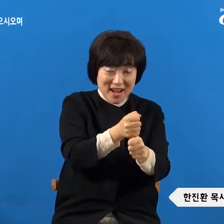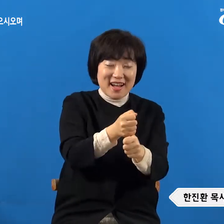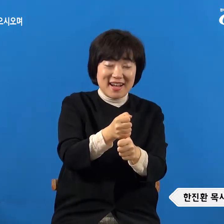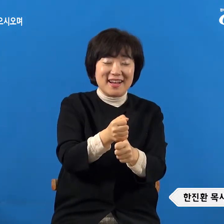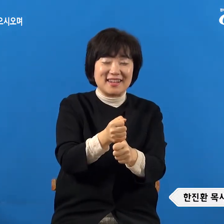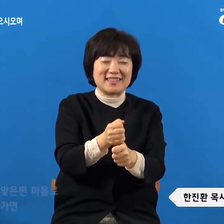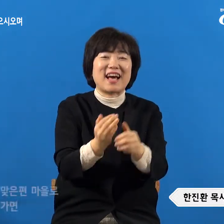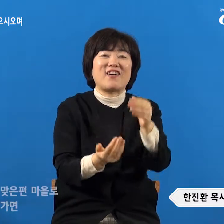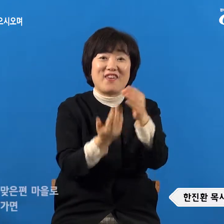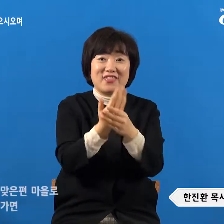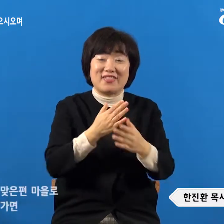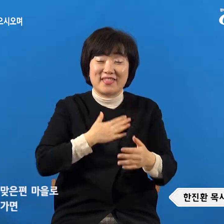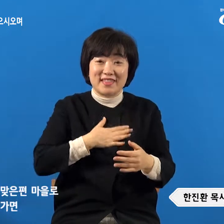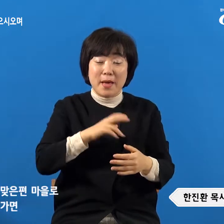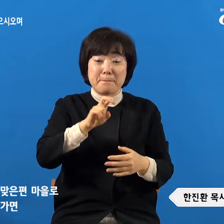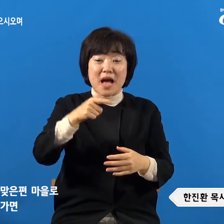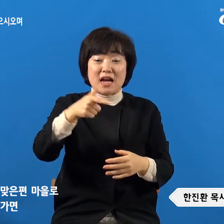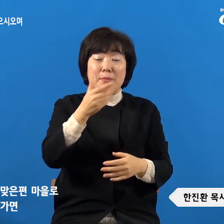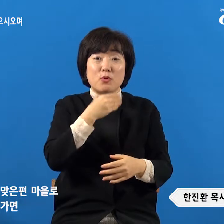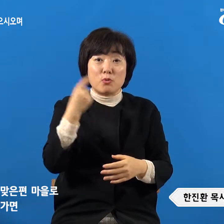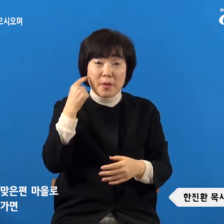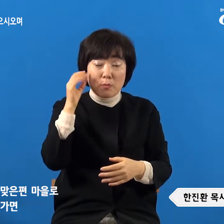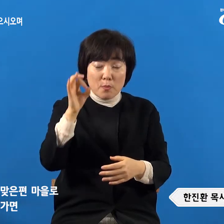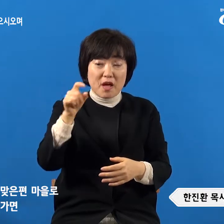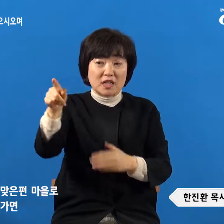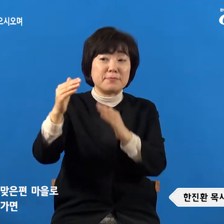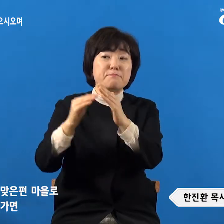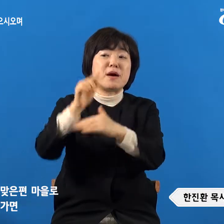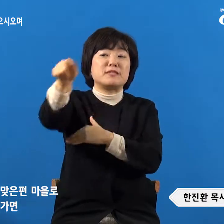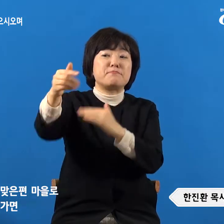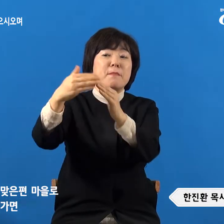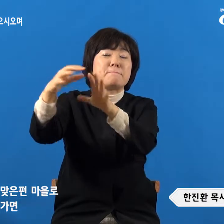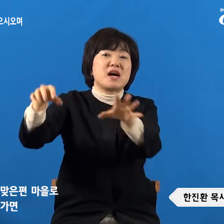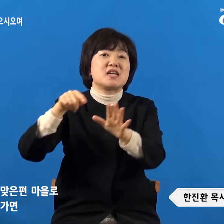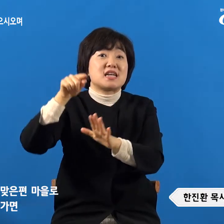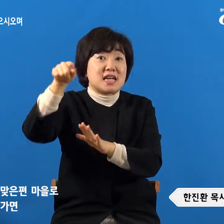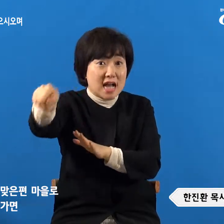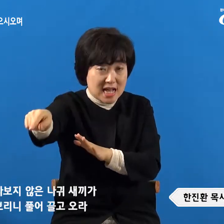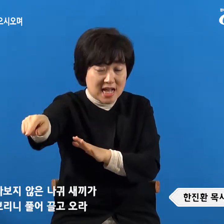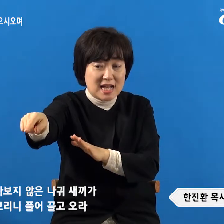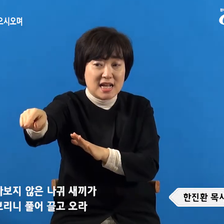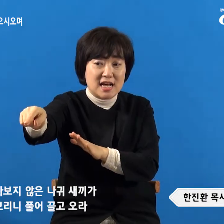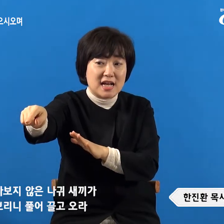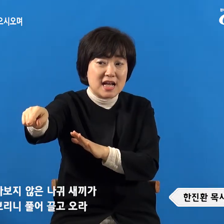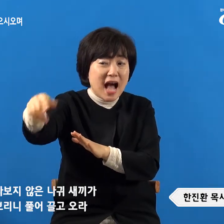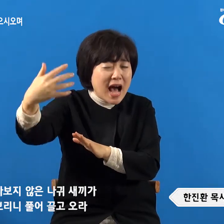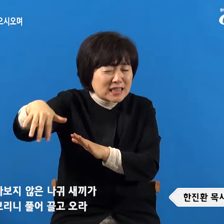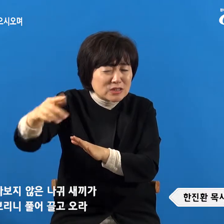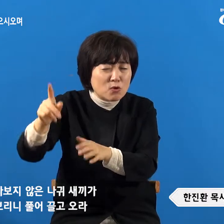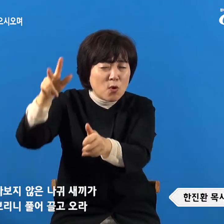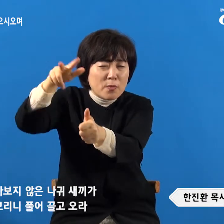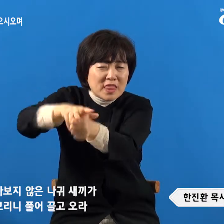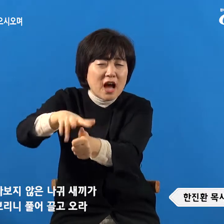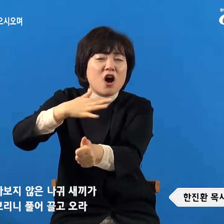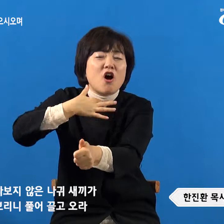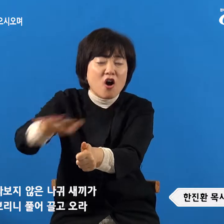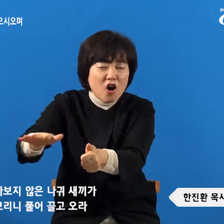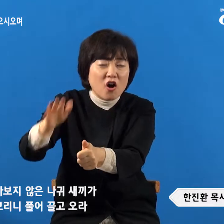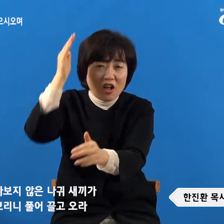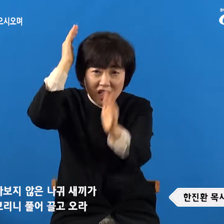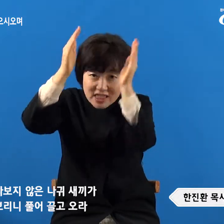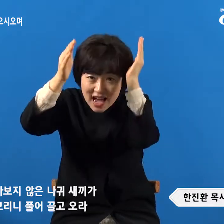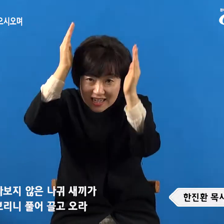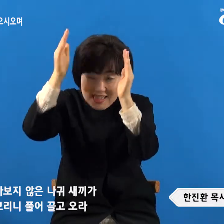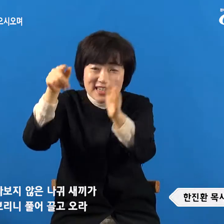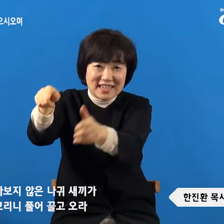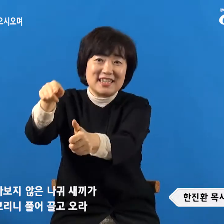마가복음 11장 2절에 이르시되 너희는 맞은편 마을로 가라. 그리로 들어가면 곧 아직 아무도 타보지 않은 나귀 새끼가